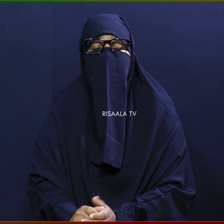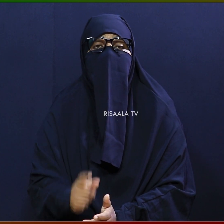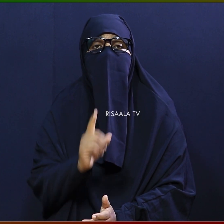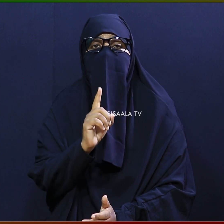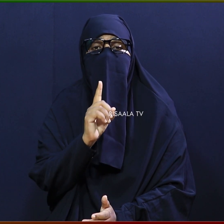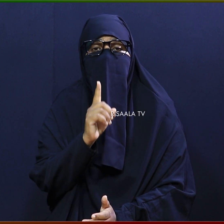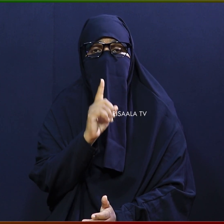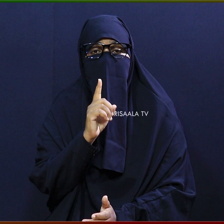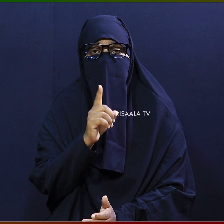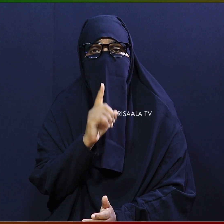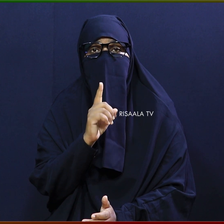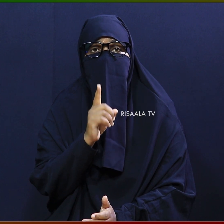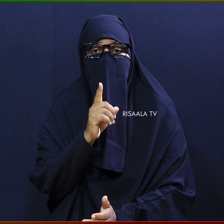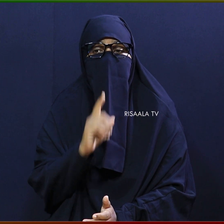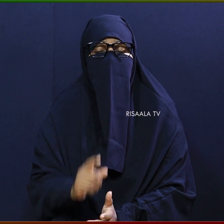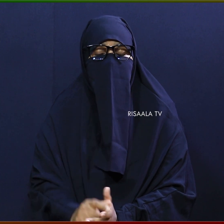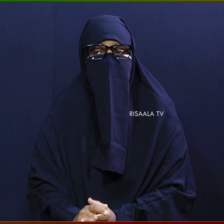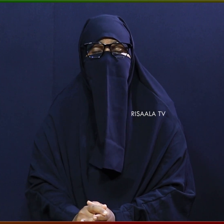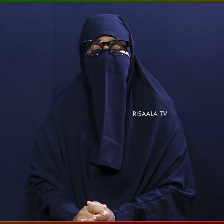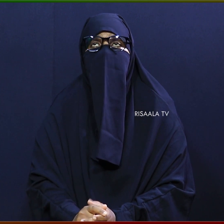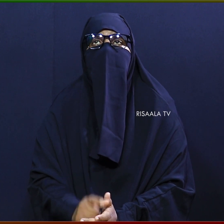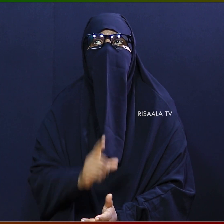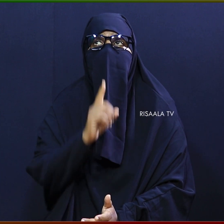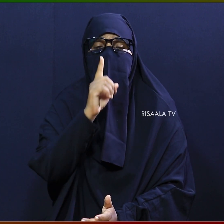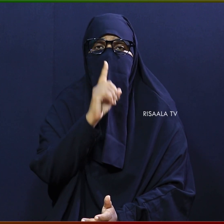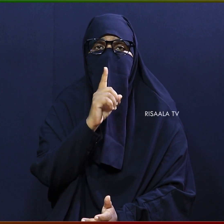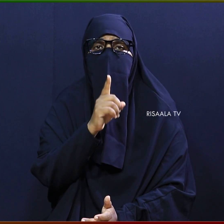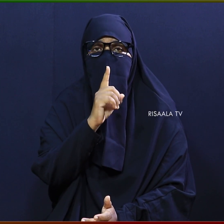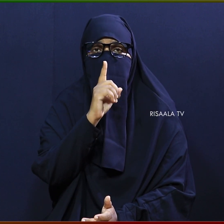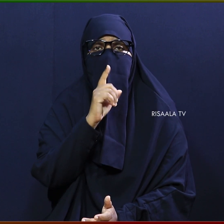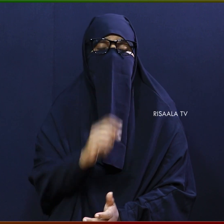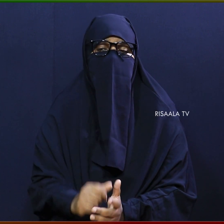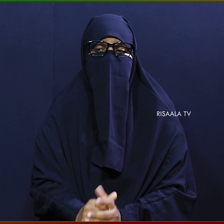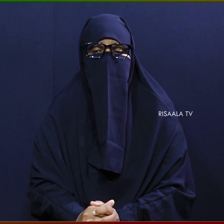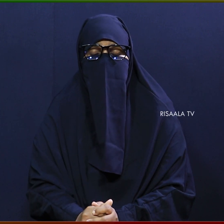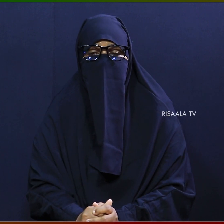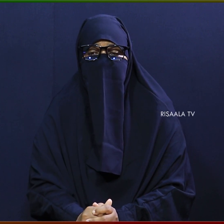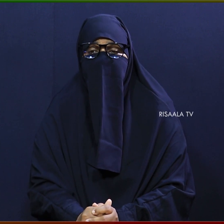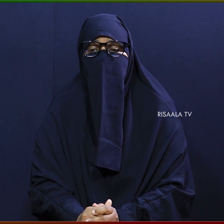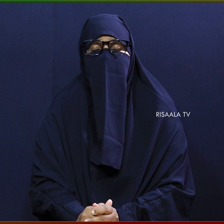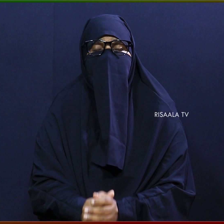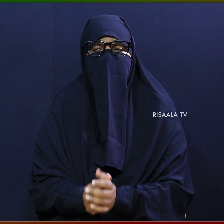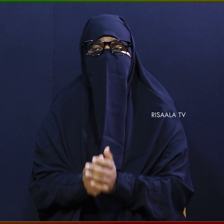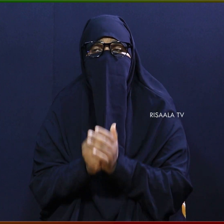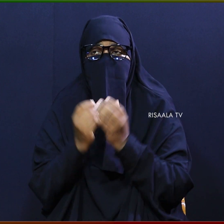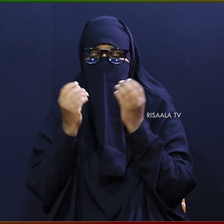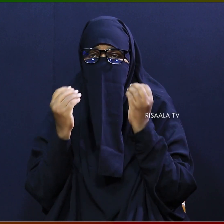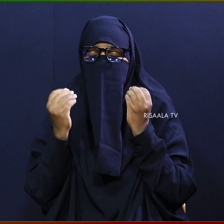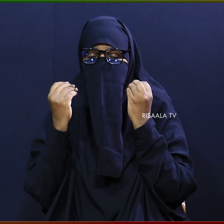laa tabdiila likhalqi illah dalika diinu lqayim ilaahay abuuristiisa ha bedelin taasaa waxay tahay diinta toosan marka maxaa ilaahay indhuuna siiyey